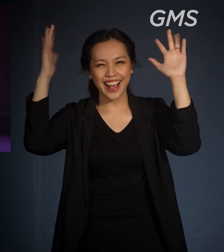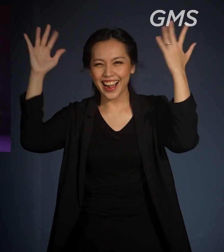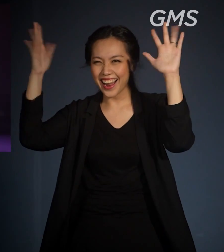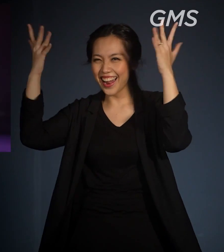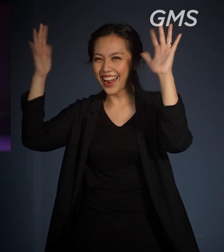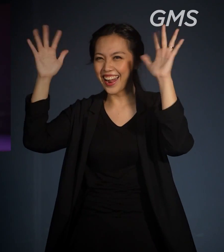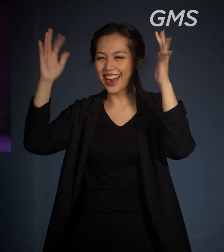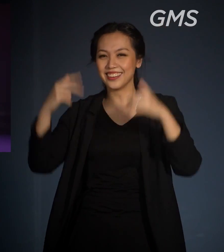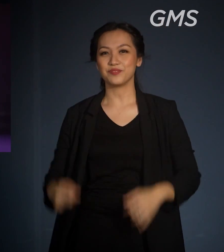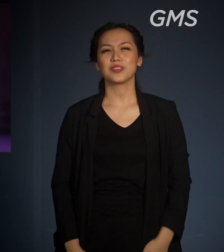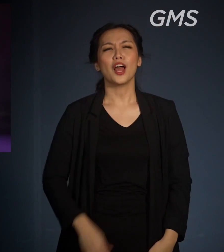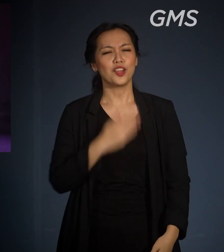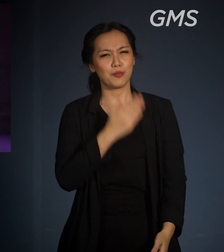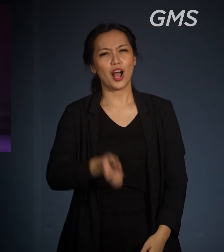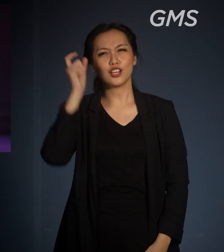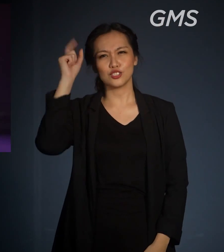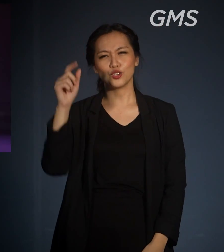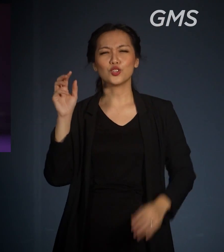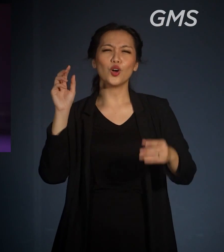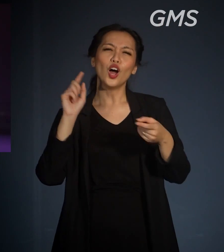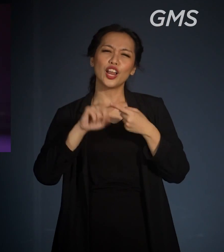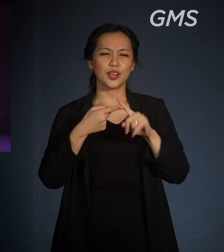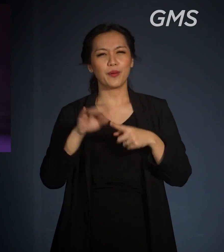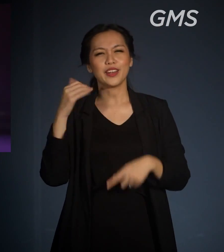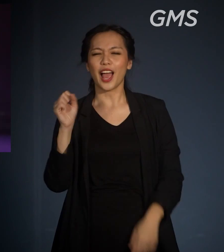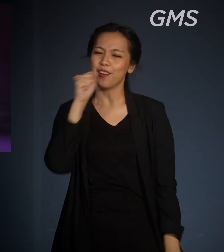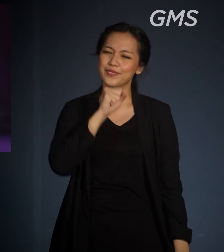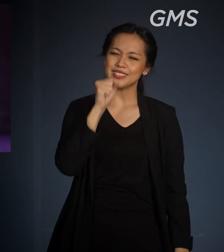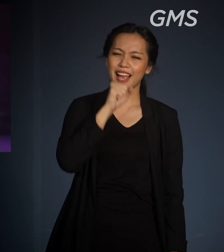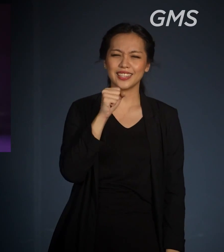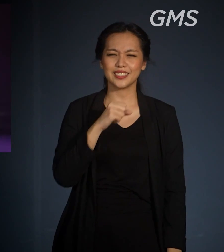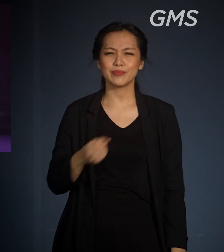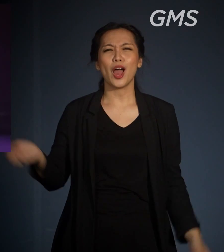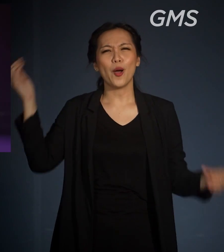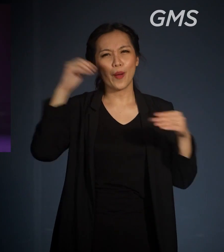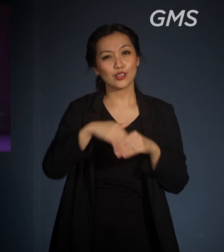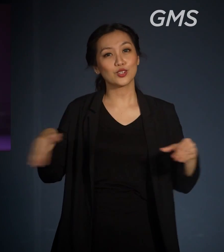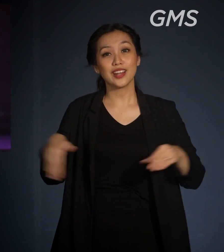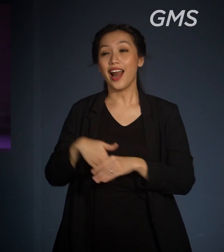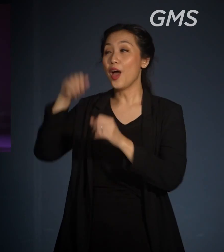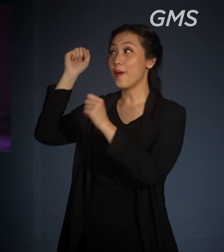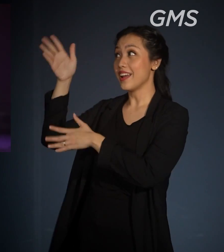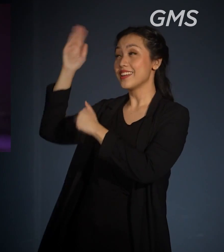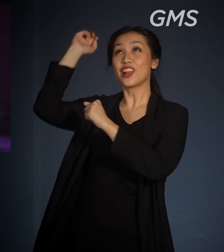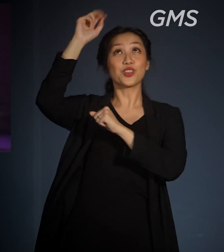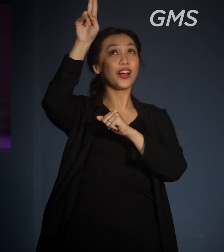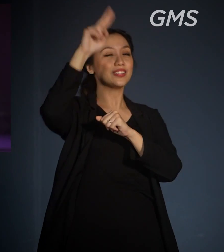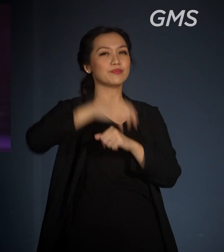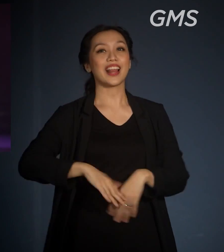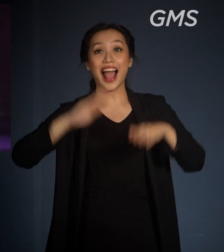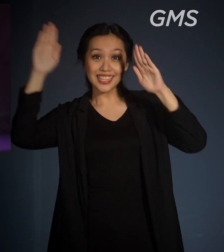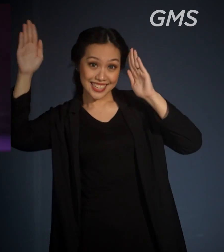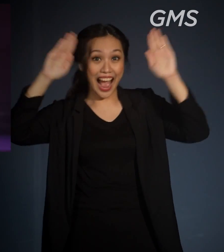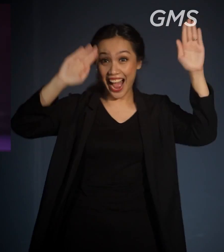Terima kasih buat tim Praise and Worship yang sudah membawa kita semua masuk dalam hadirat Tuhan. Shalom Bapak Ibu